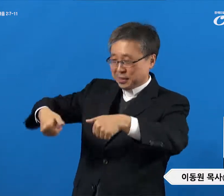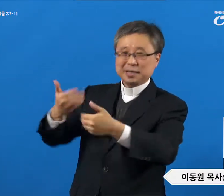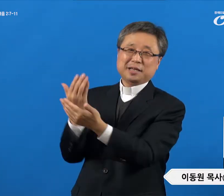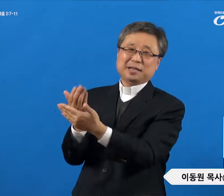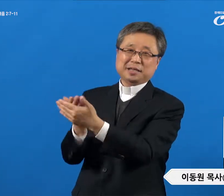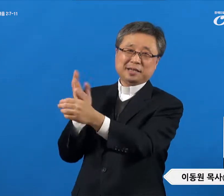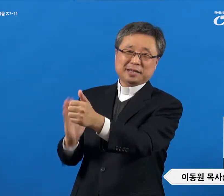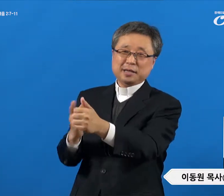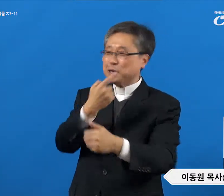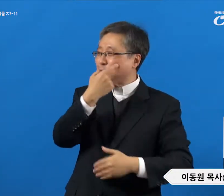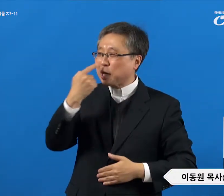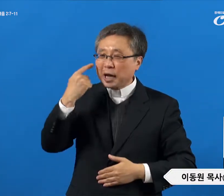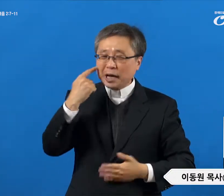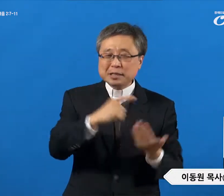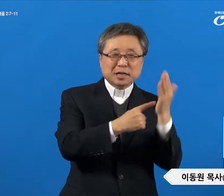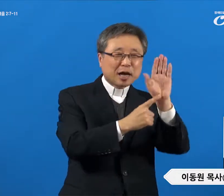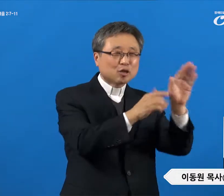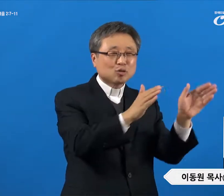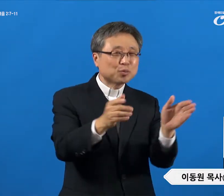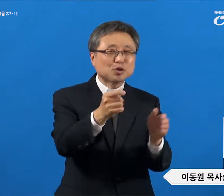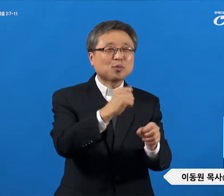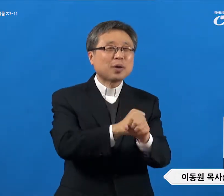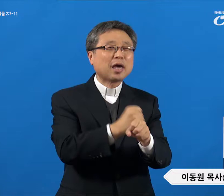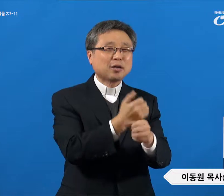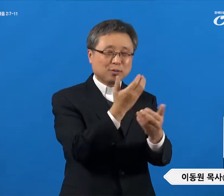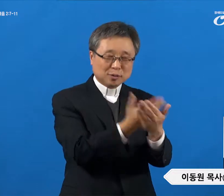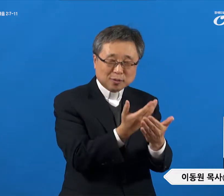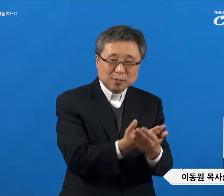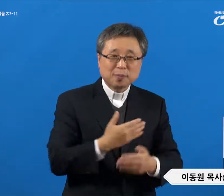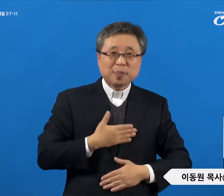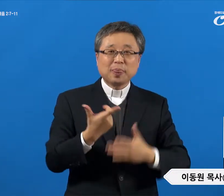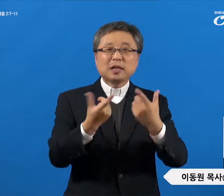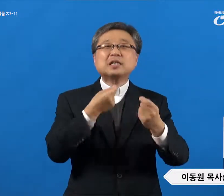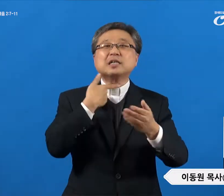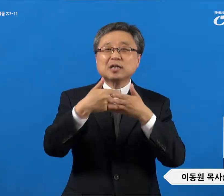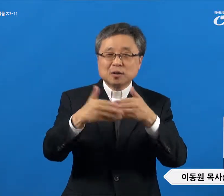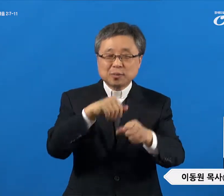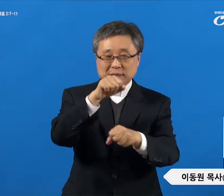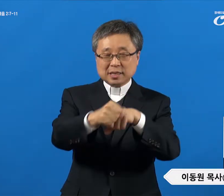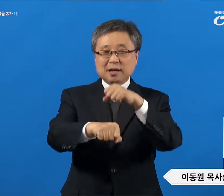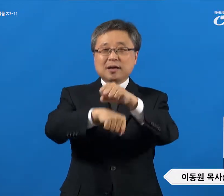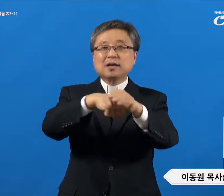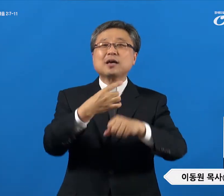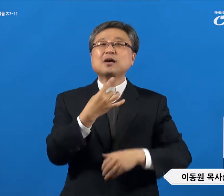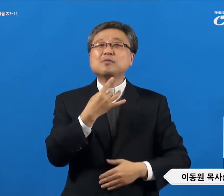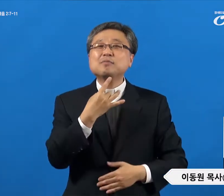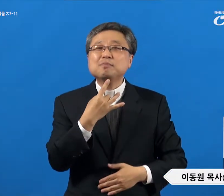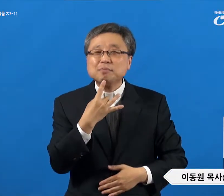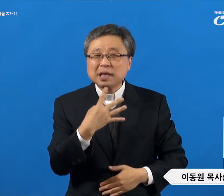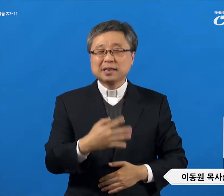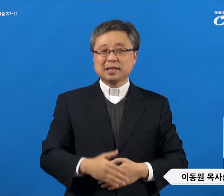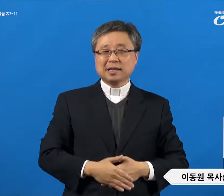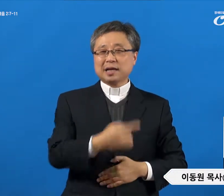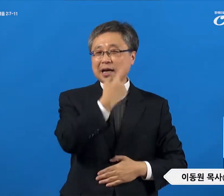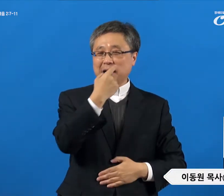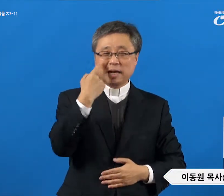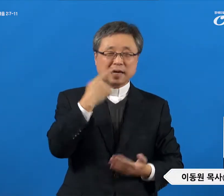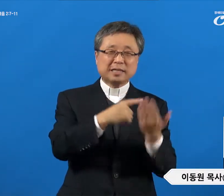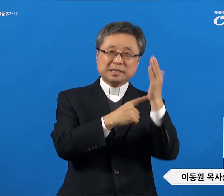네, 간증할 준비 좀 해보세요. 그러면 경험이 쌓여야 간증이 생기지. 경험. 기도도 해보고